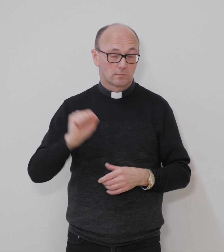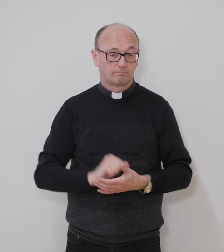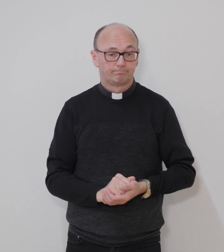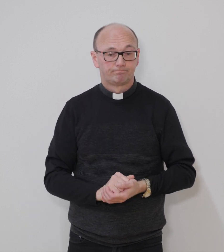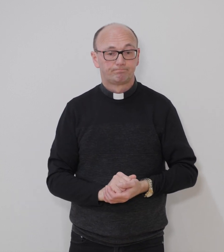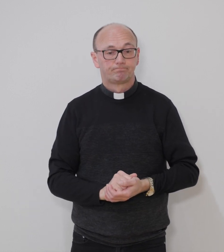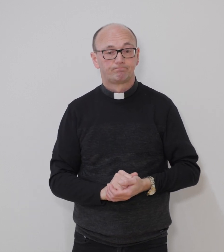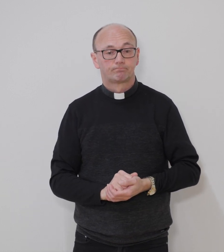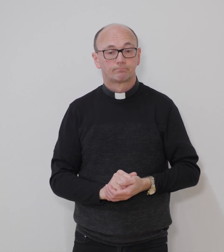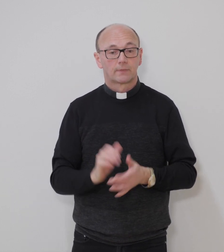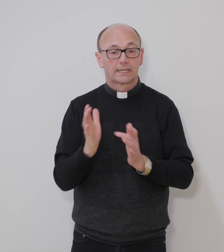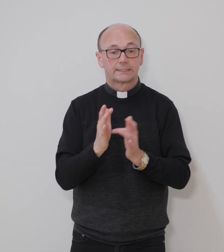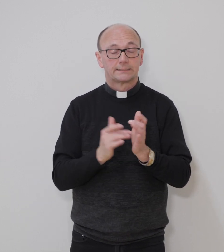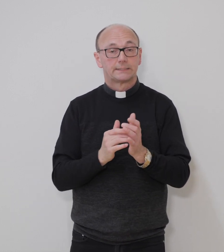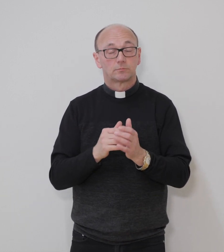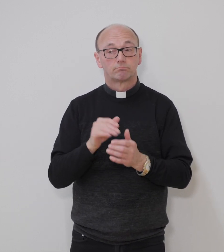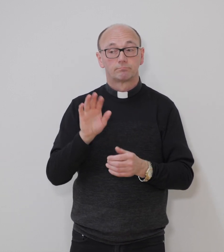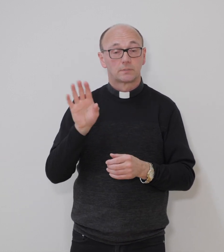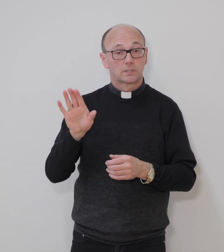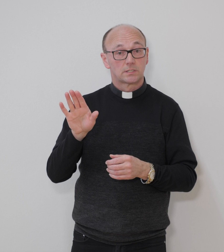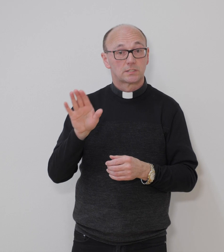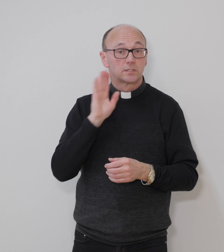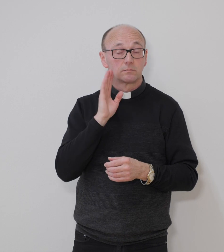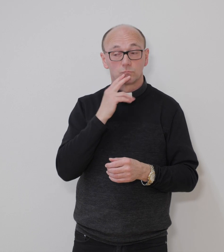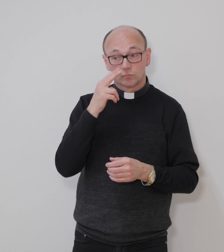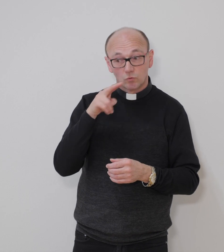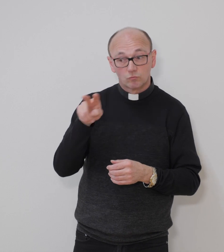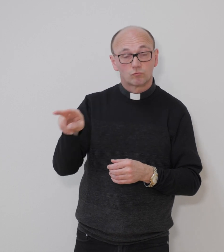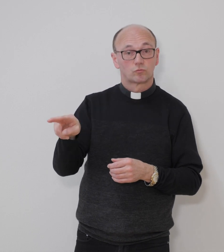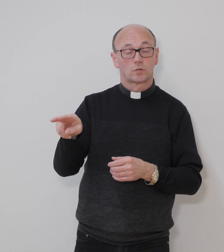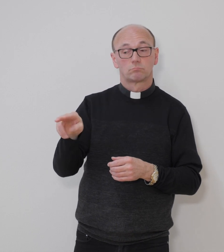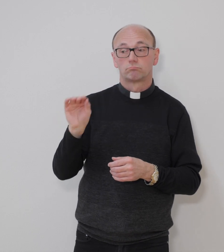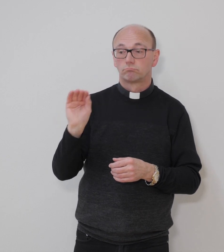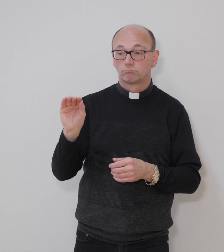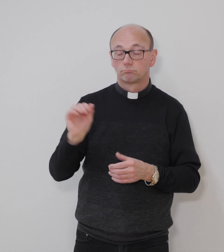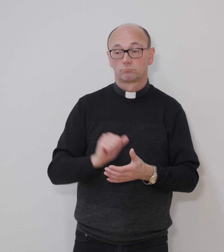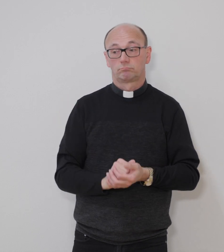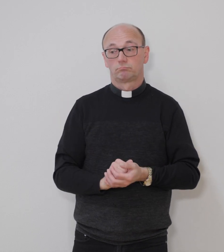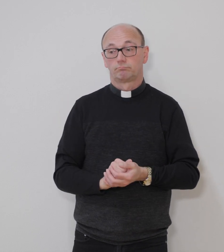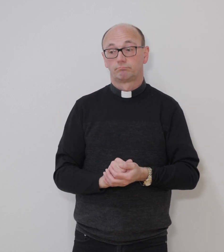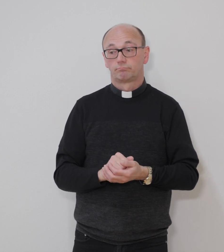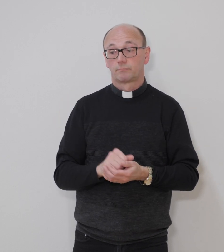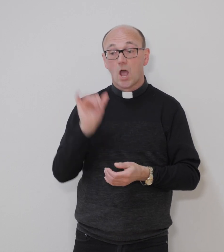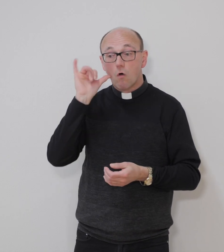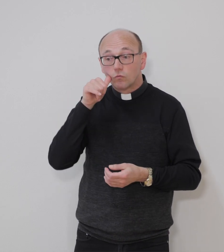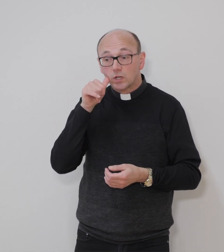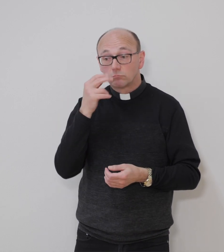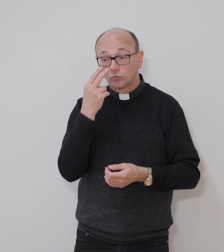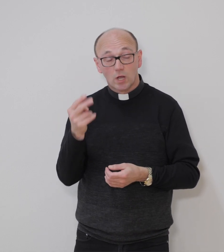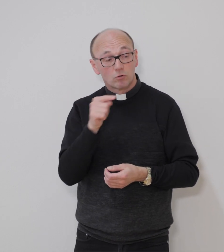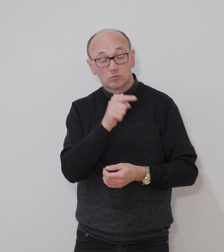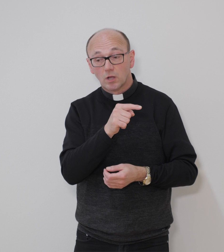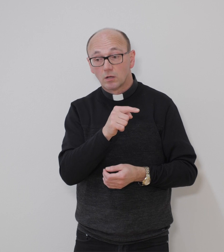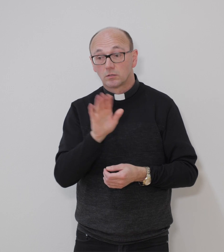und bei ihr den Jünger, den er liebte, sagte er zur Mutter: Frau, siehe dein Sohn.